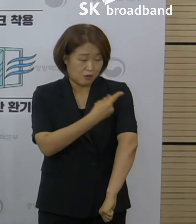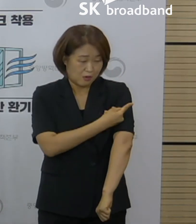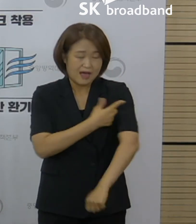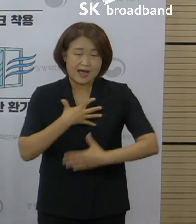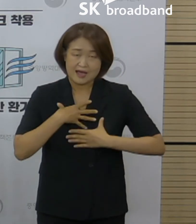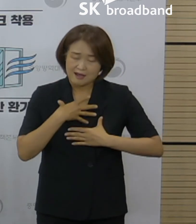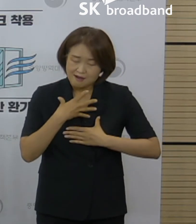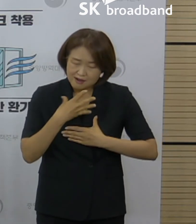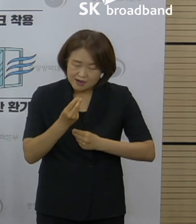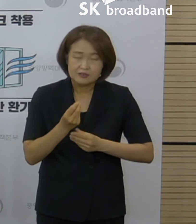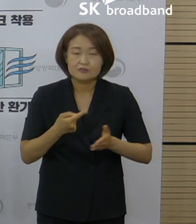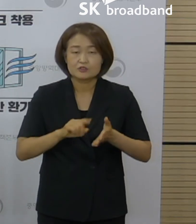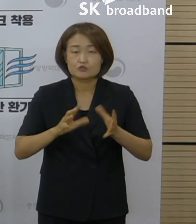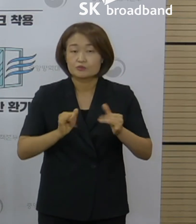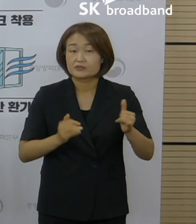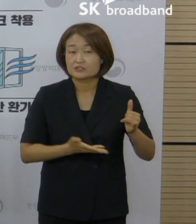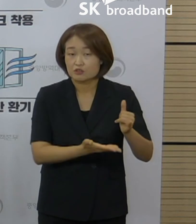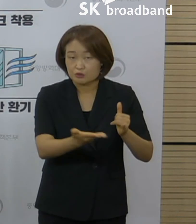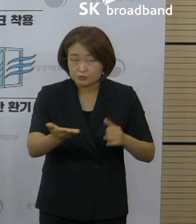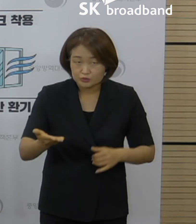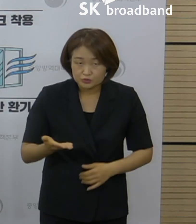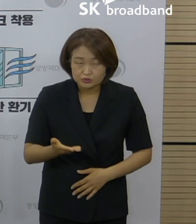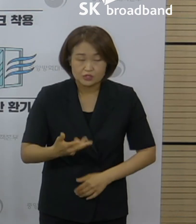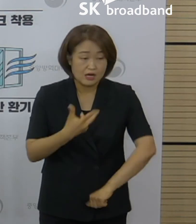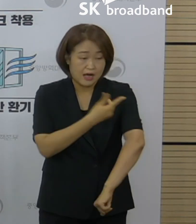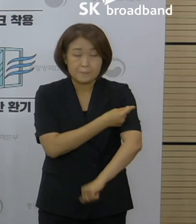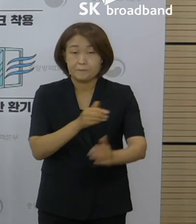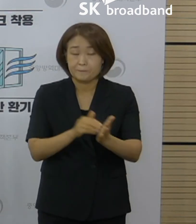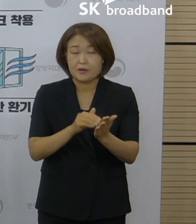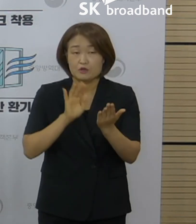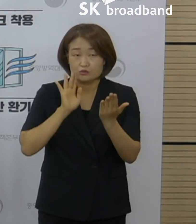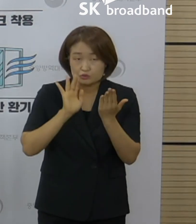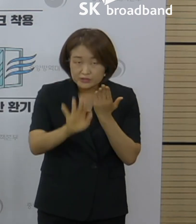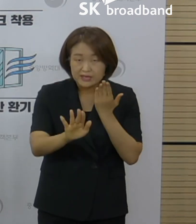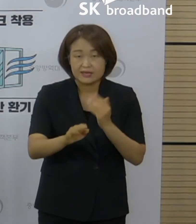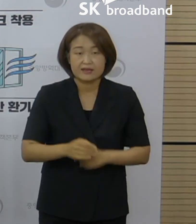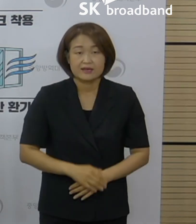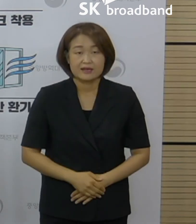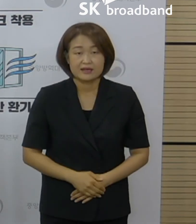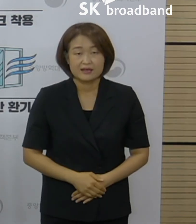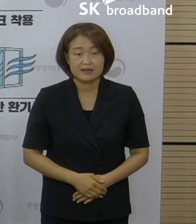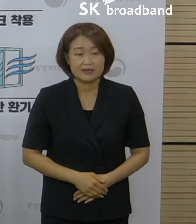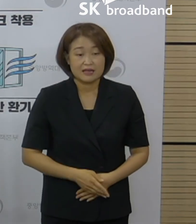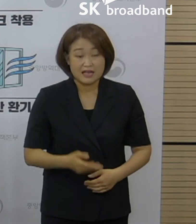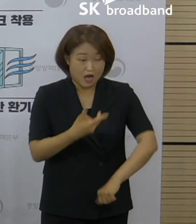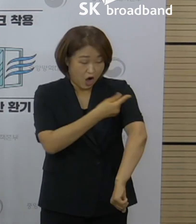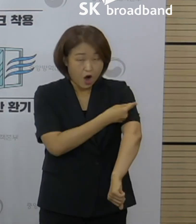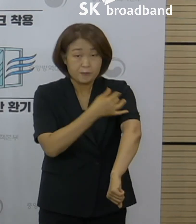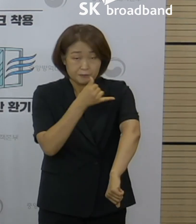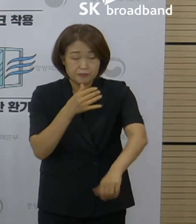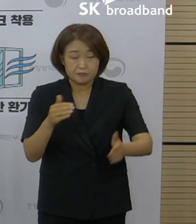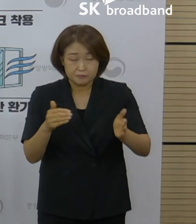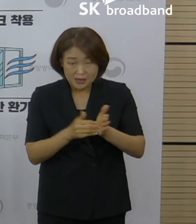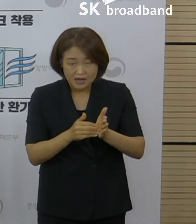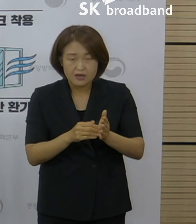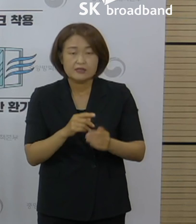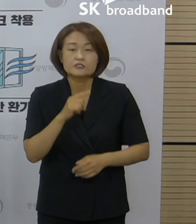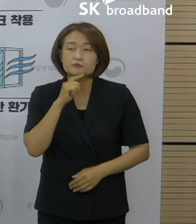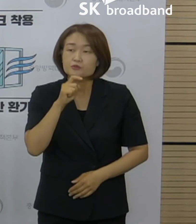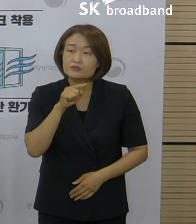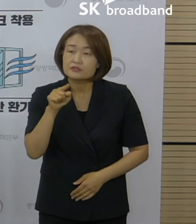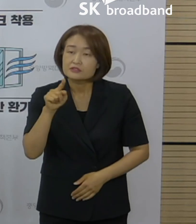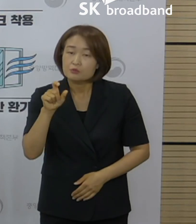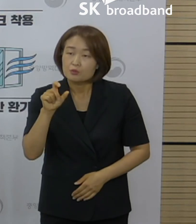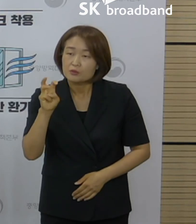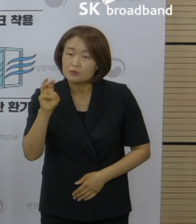모든 국민들께서 접종한 후에 접종기관에 15 내지 30분간 머물러서